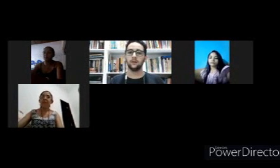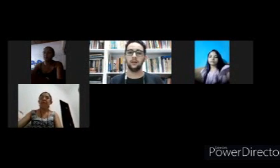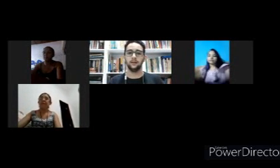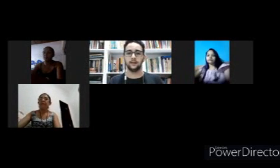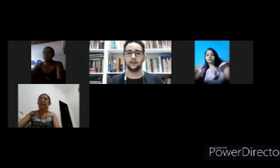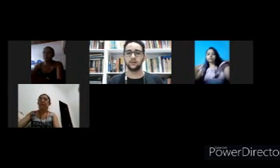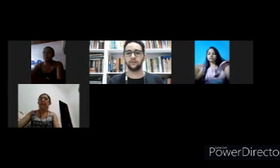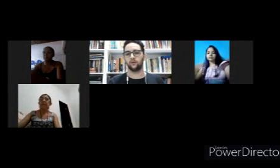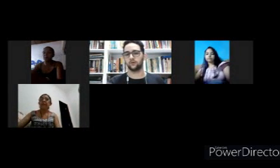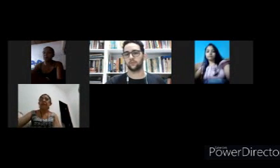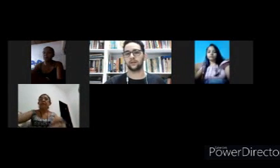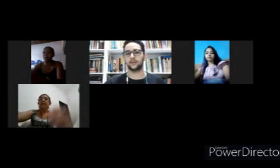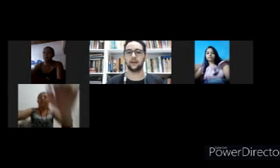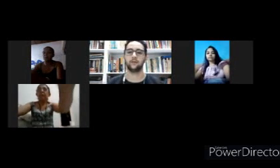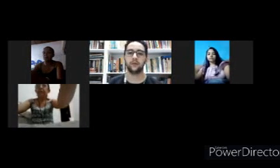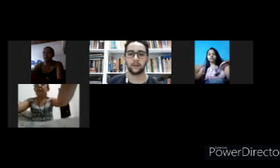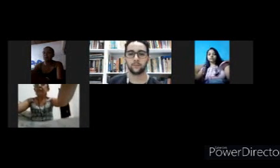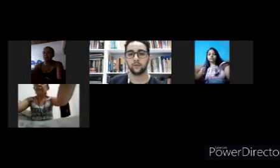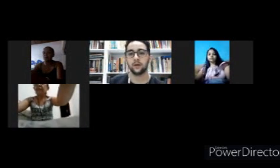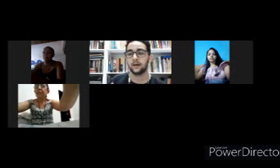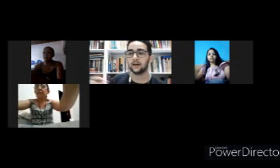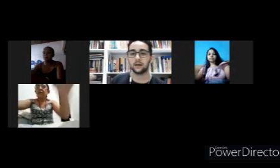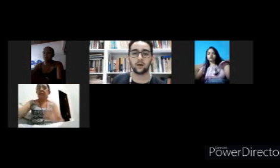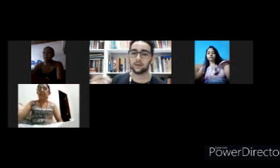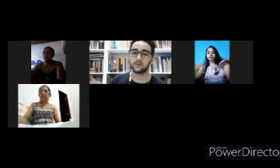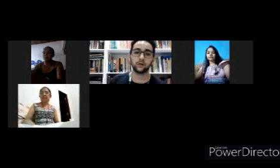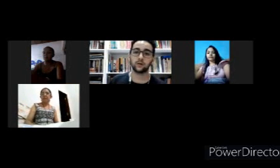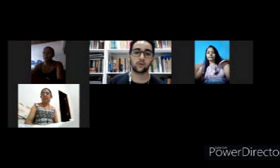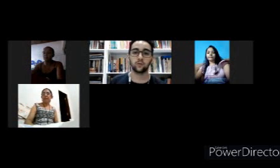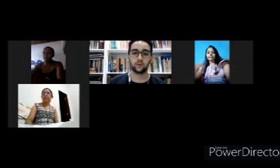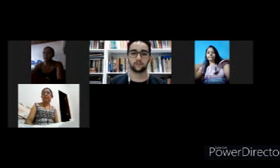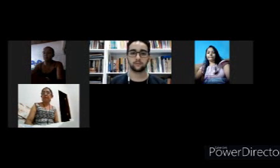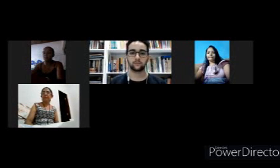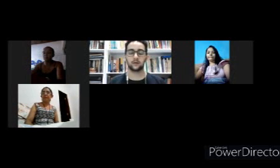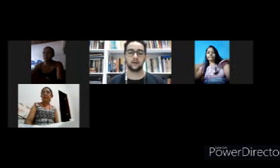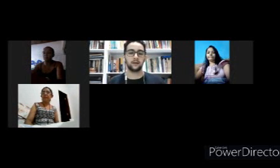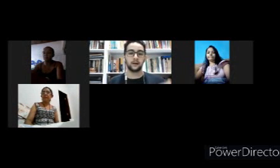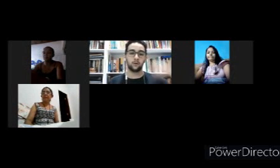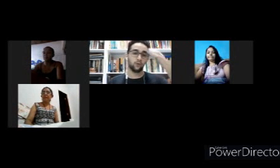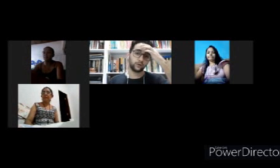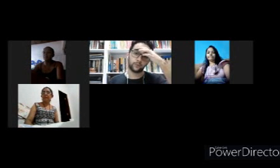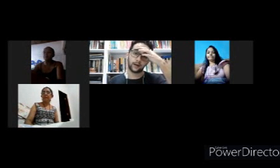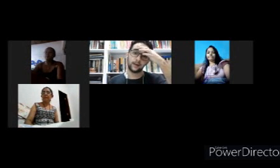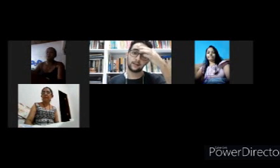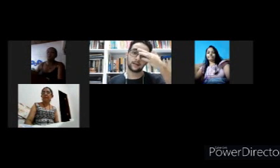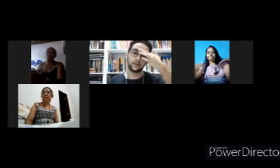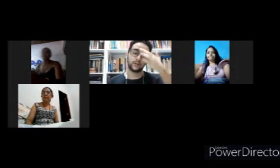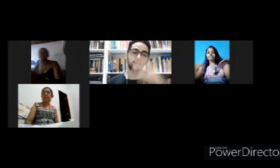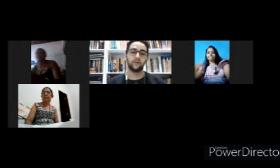E dali desenvolve-se por um determinado tempo e aquilo acaba se tornando cultura. E hoje no país, a gente tem